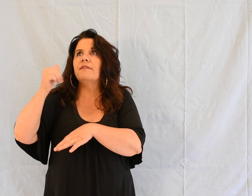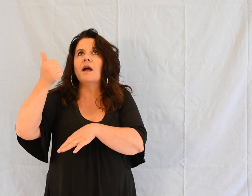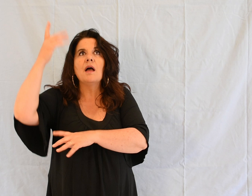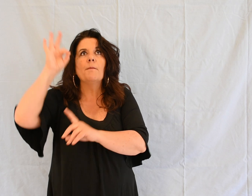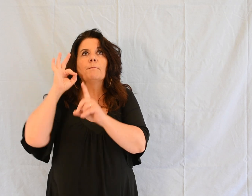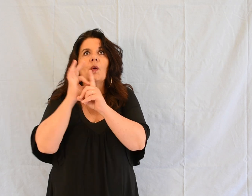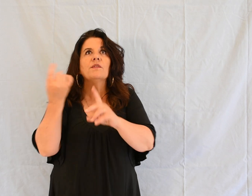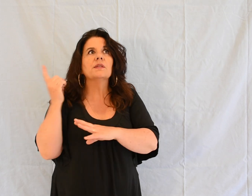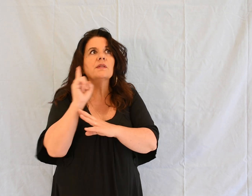monde. »